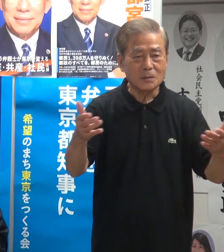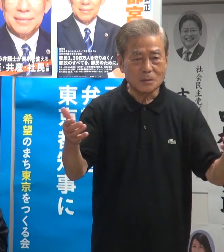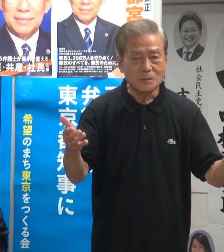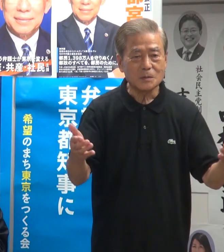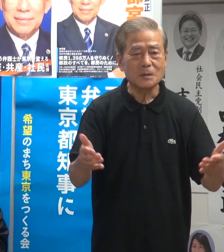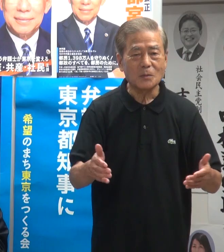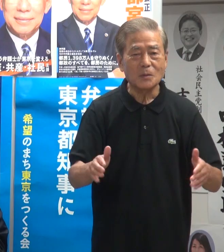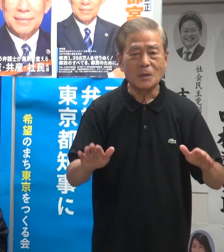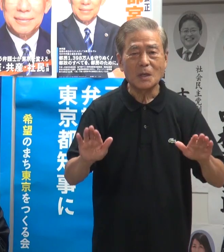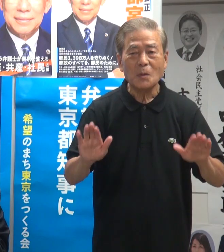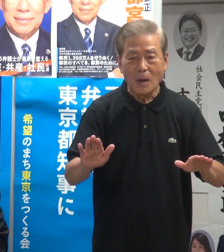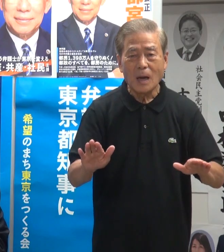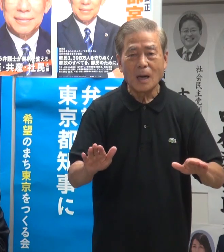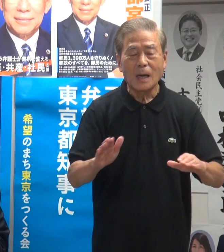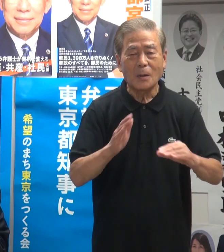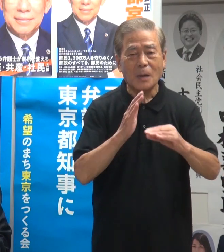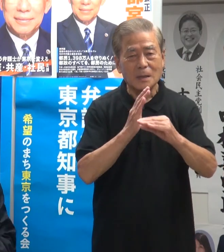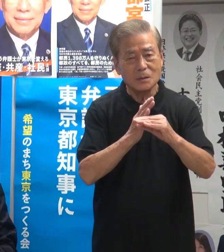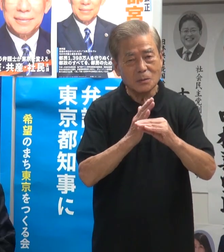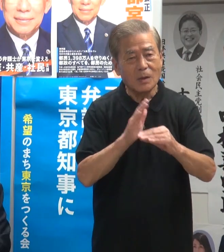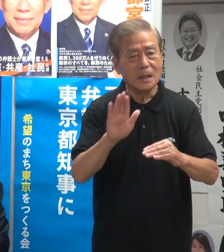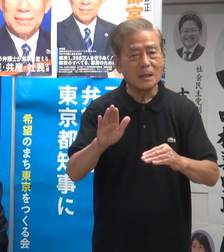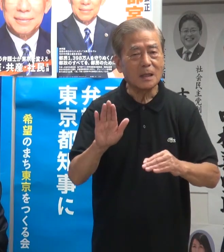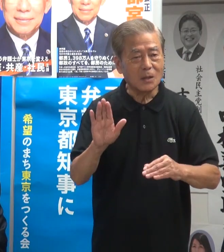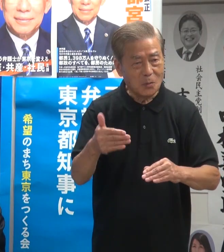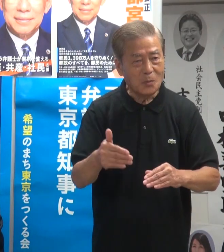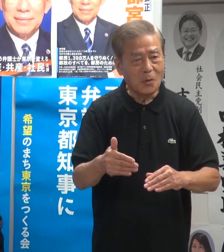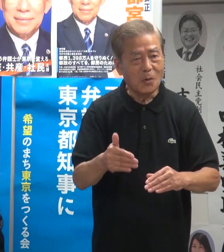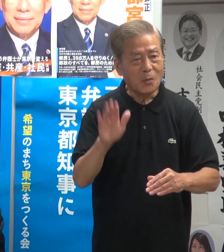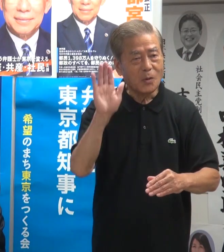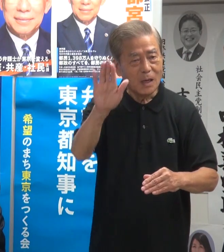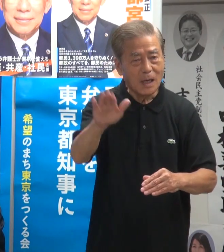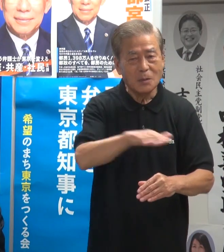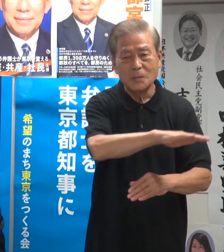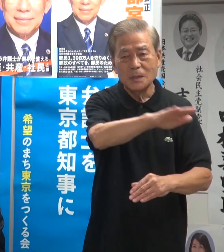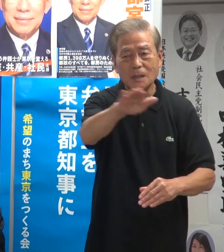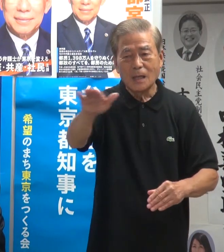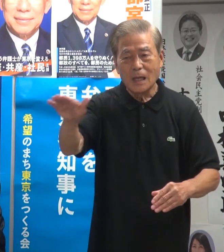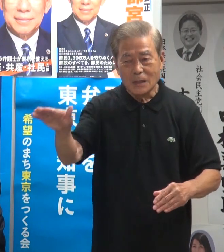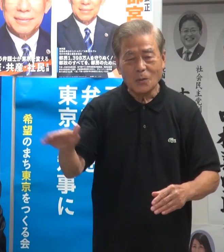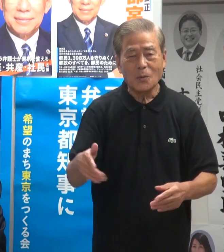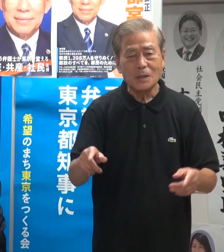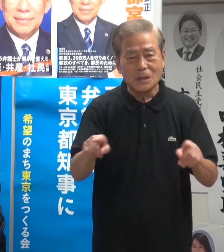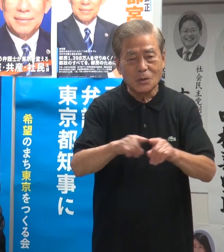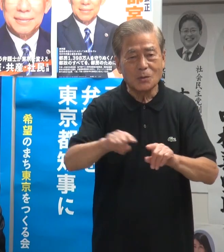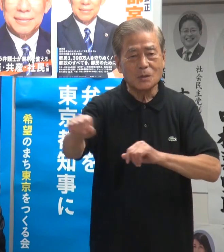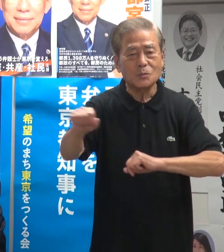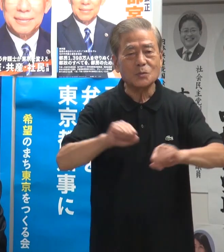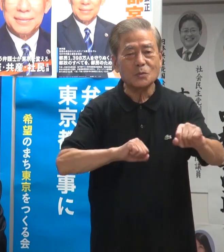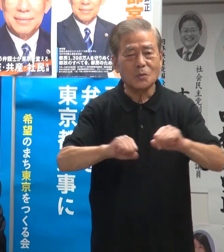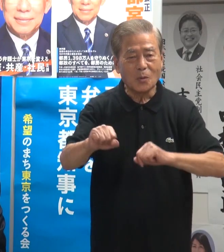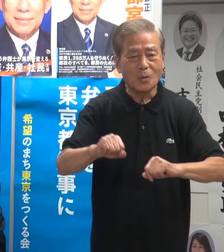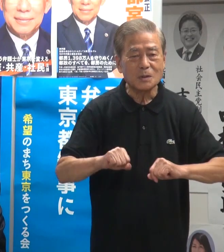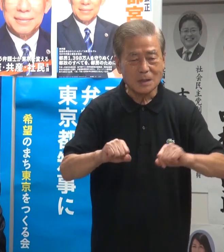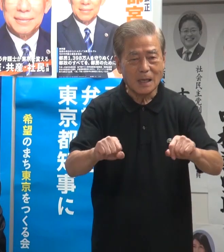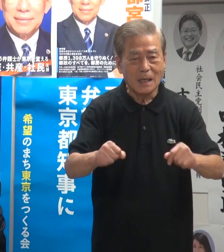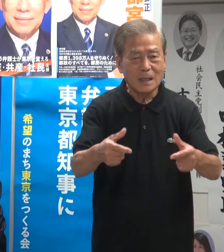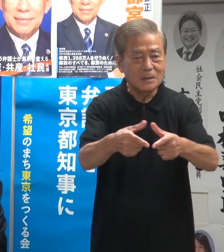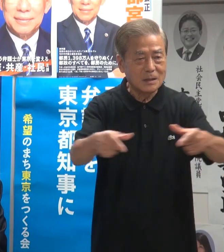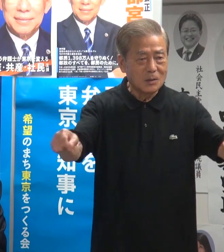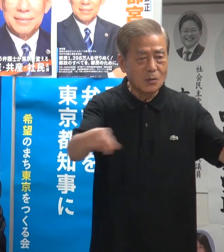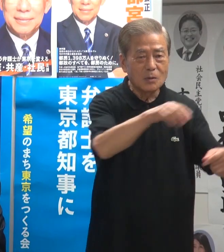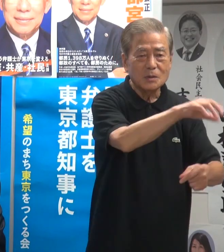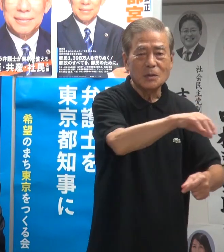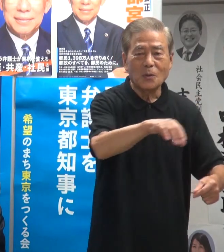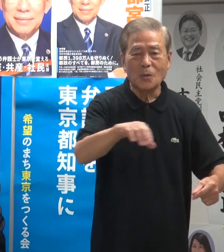旦中断してますけど、そういう取り組みがやれたらいいなと。みんなで運動をやりながらですね、地方議会を変える、国